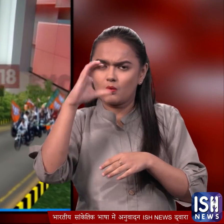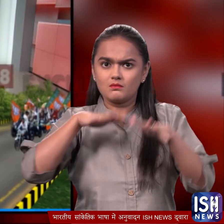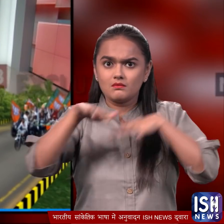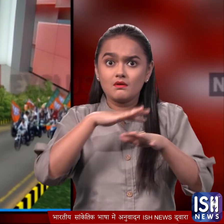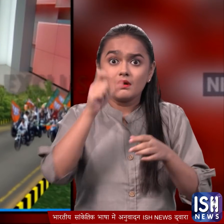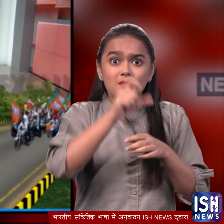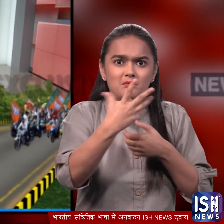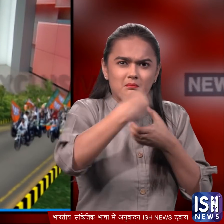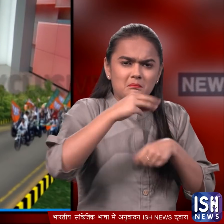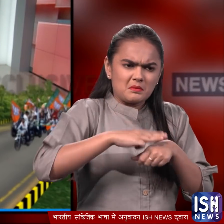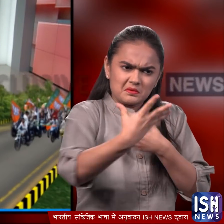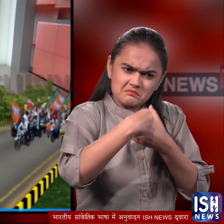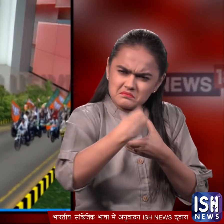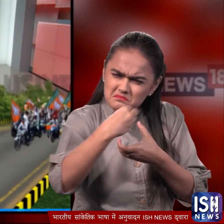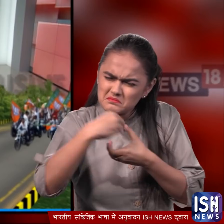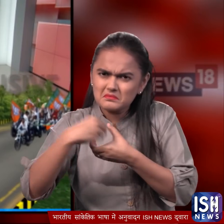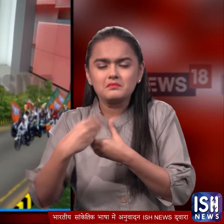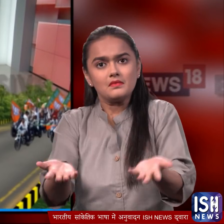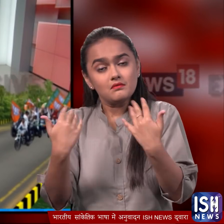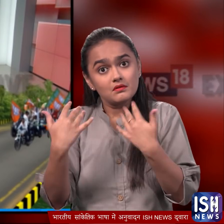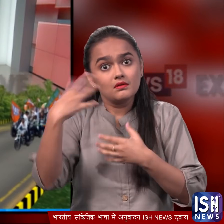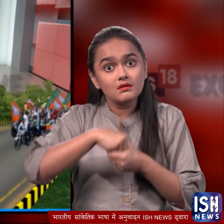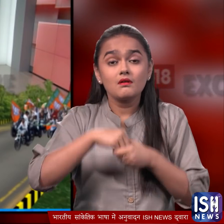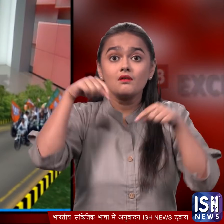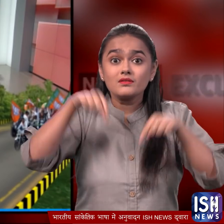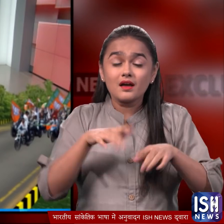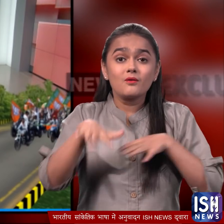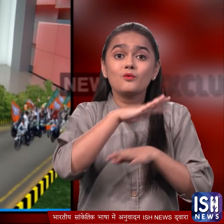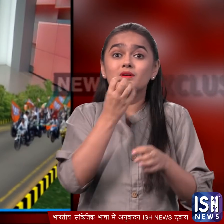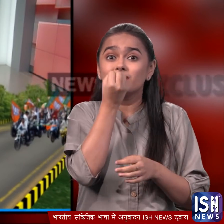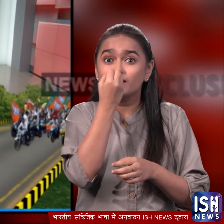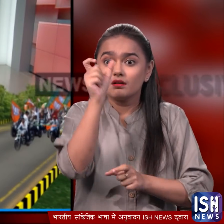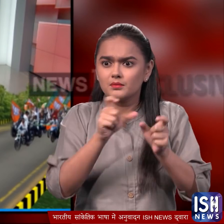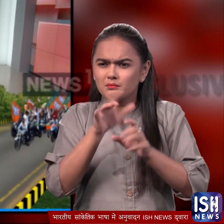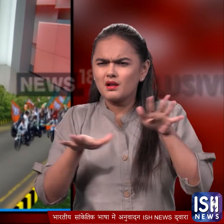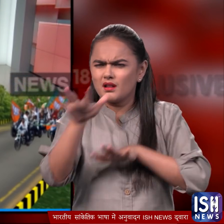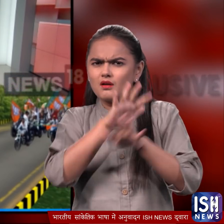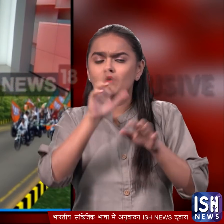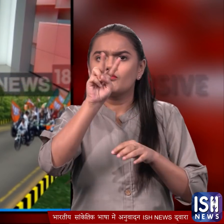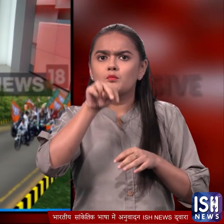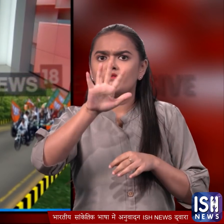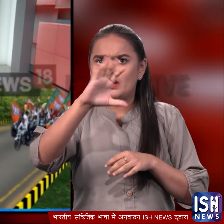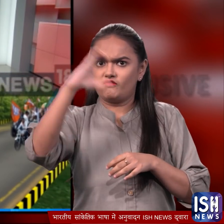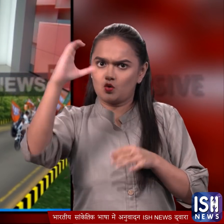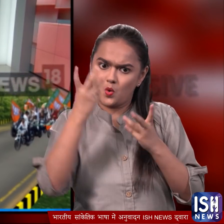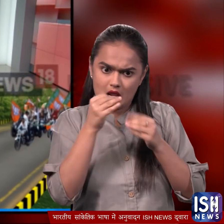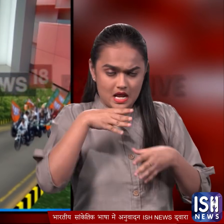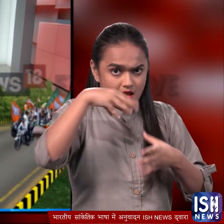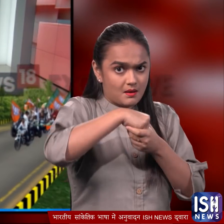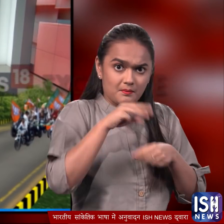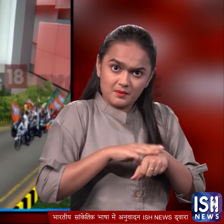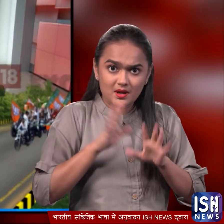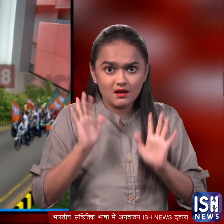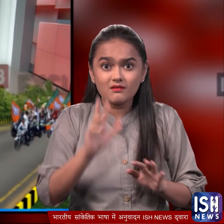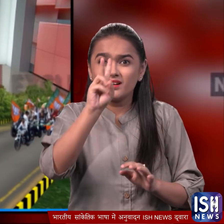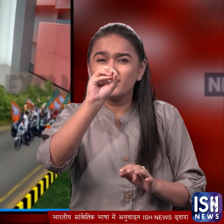को पार्टी का सदस्य बनाना चाहती है, जबकि अभी राज्य में बीजेपी के सदस्यों की गिनती करीब 2.5 करोड़ बताई जा रही है। 2017